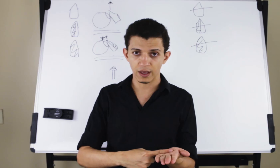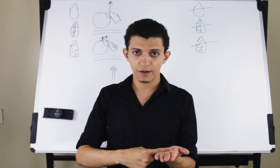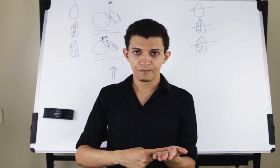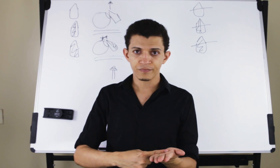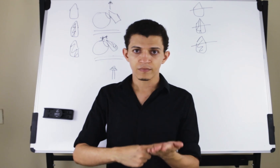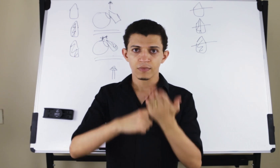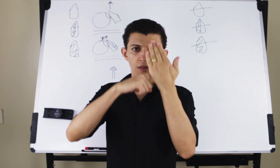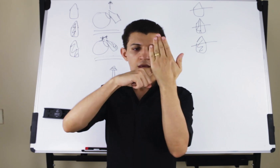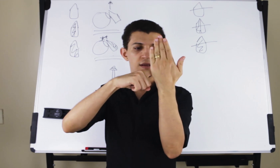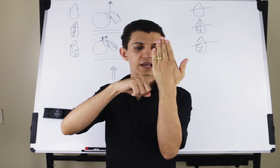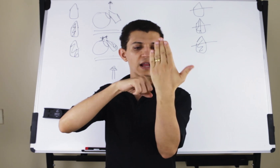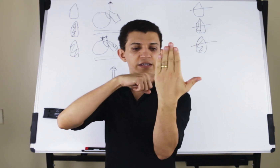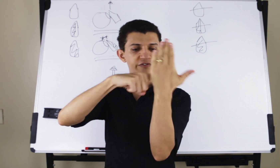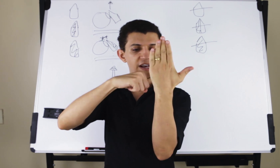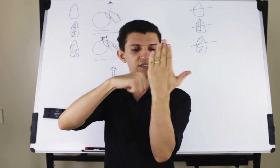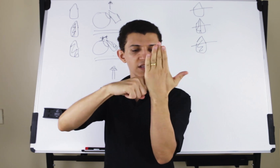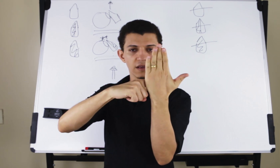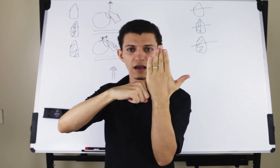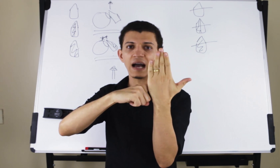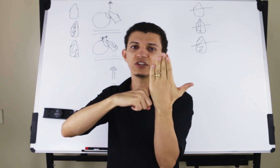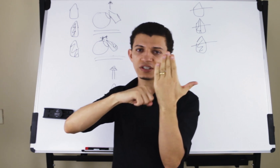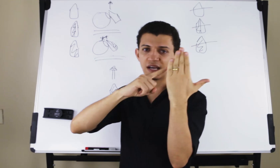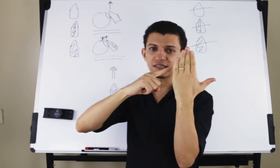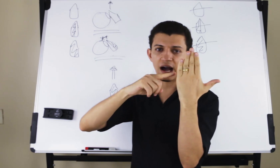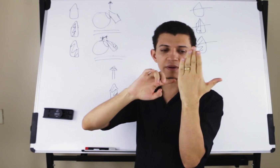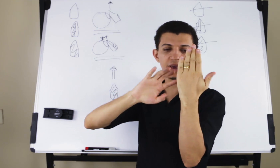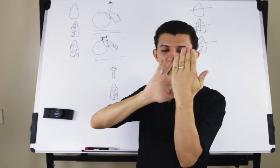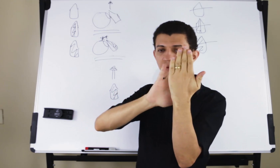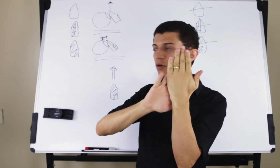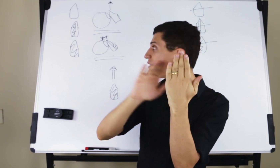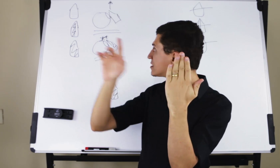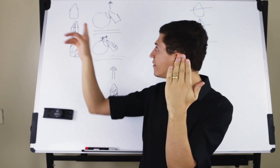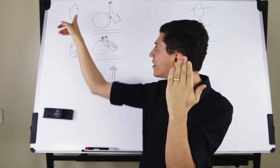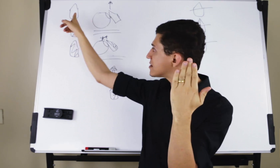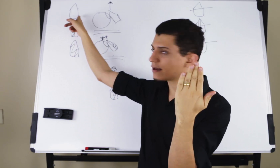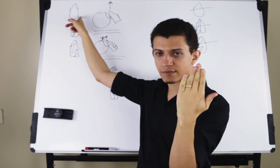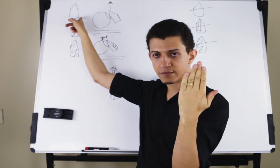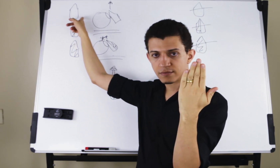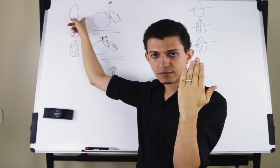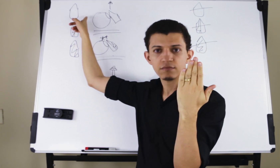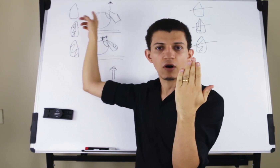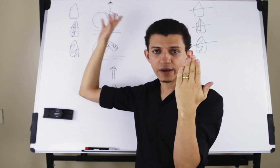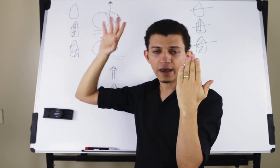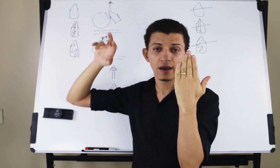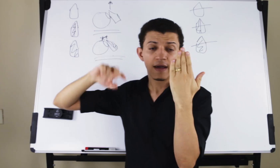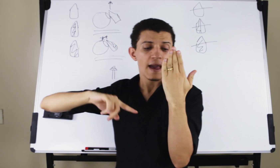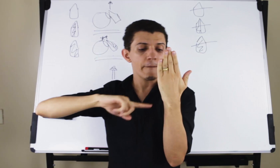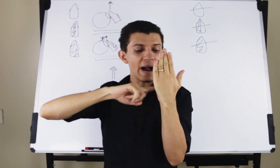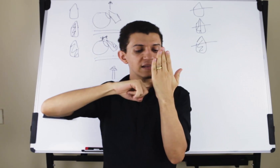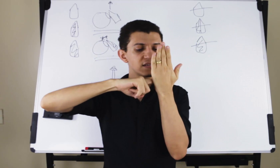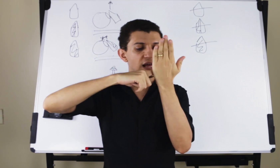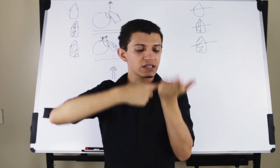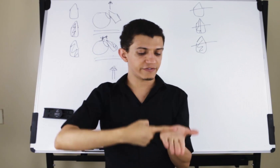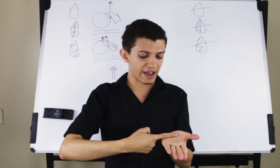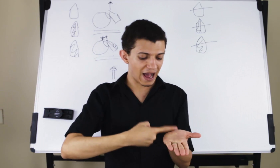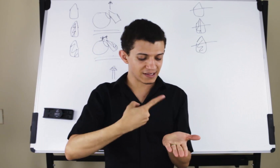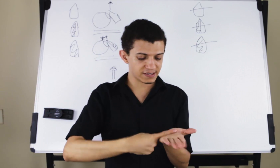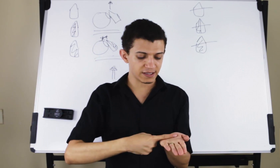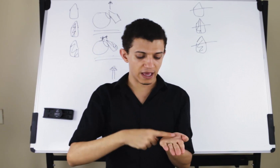aqui. Se ela estiver assim, a gente já sabe que essa mão vai escrever assim. Ok? Mas e se ela estiver assim? Ela